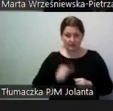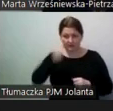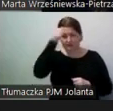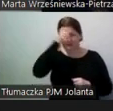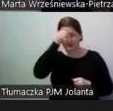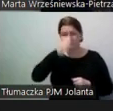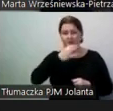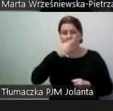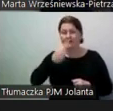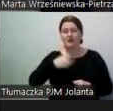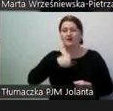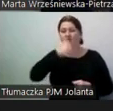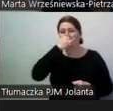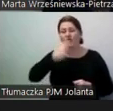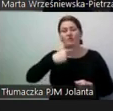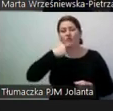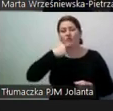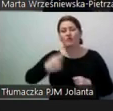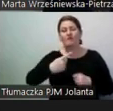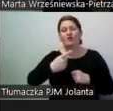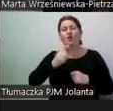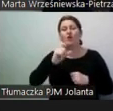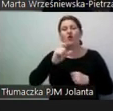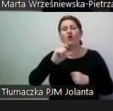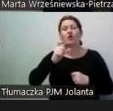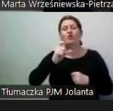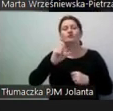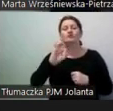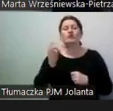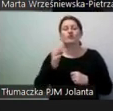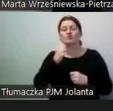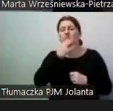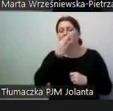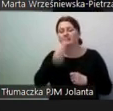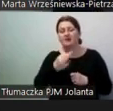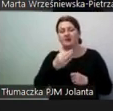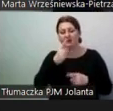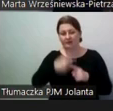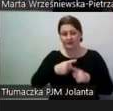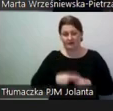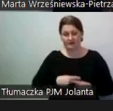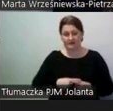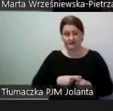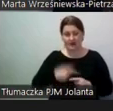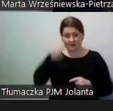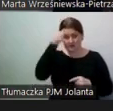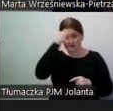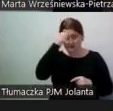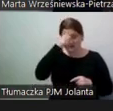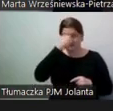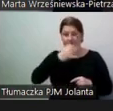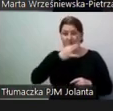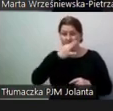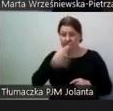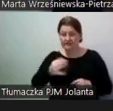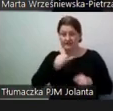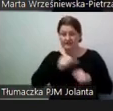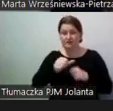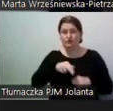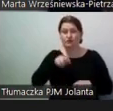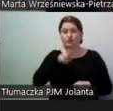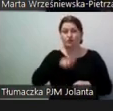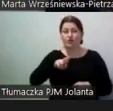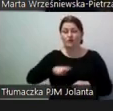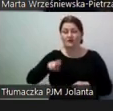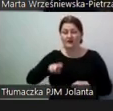mogę zdradzać Państwu, o co pytamy w tym teście. Natomiast przy nazwie pytania jest typ, czyli ta